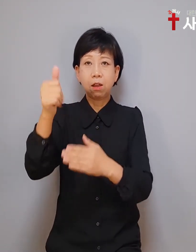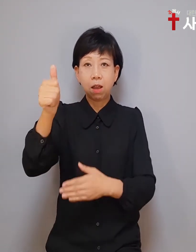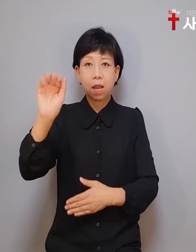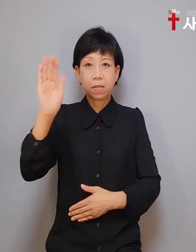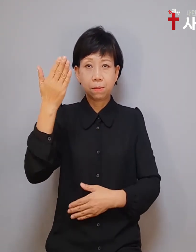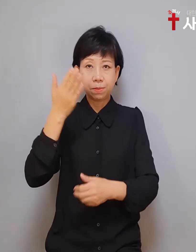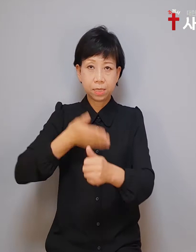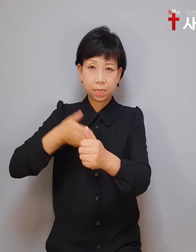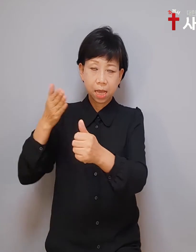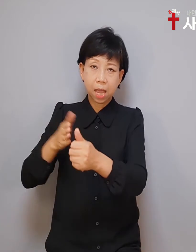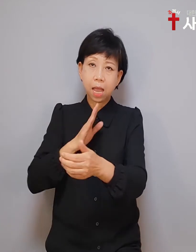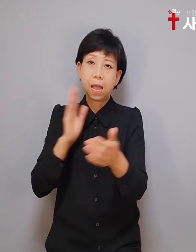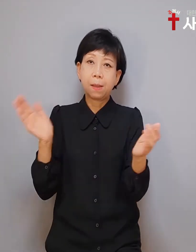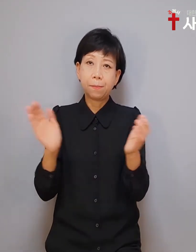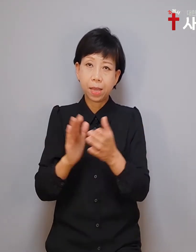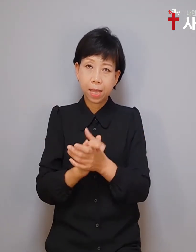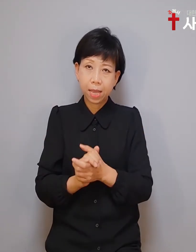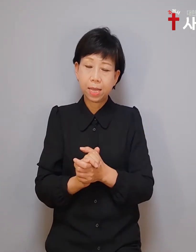아멘.